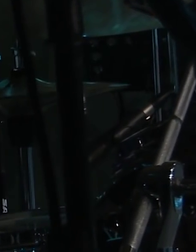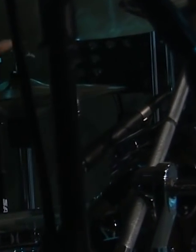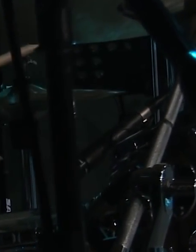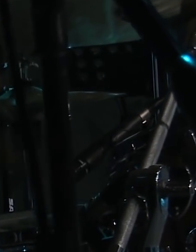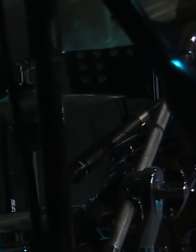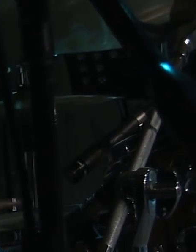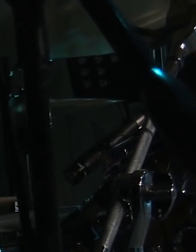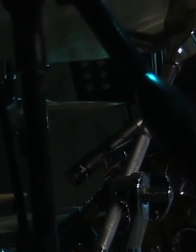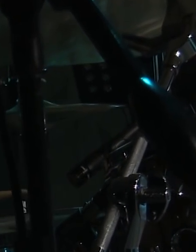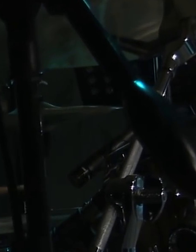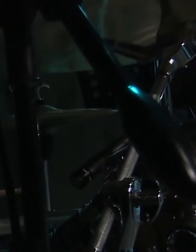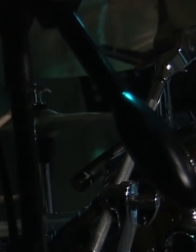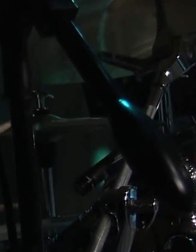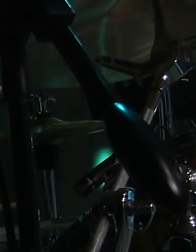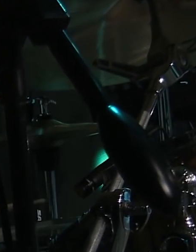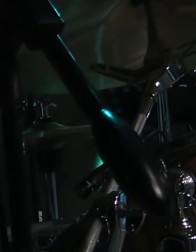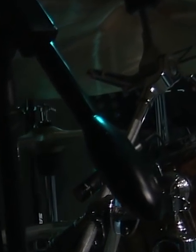Bukanlah jawaban